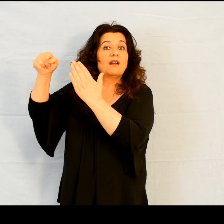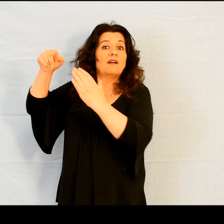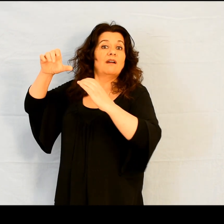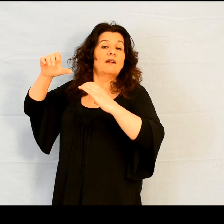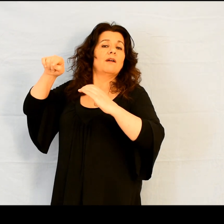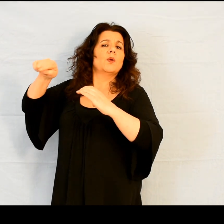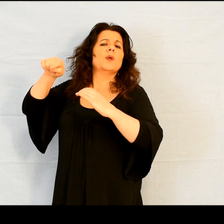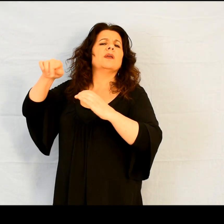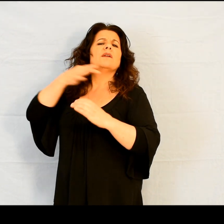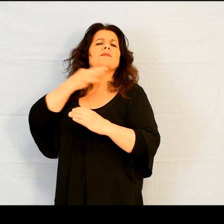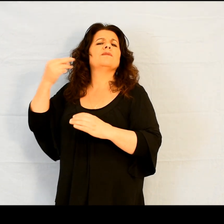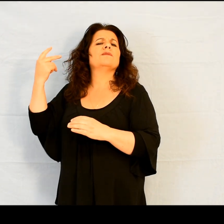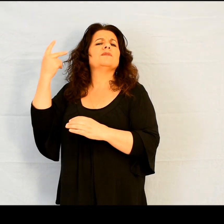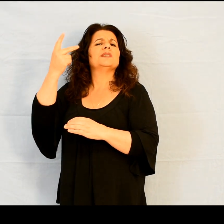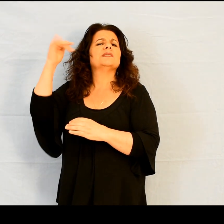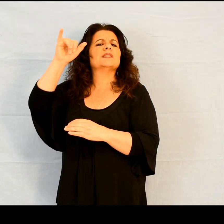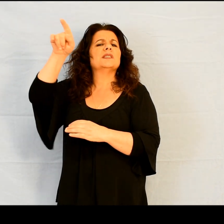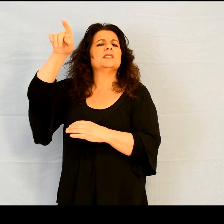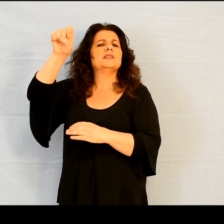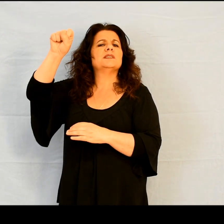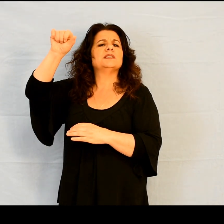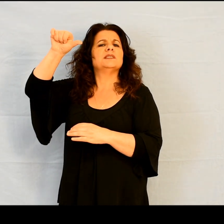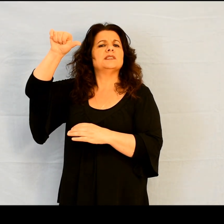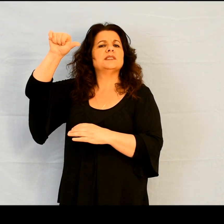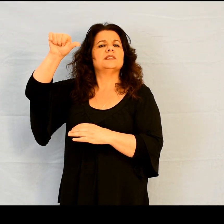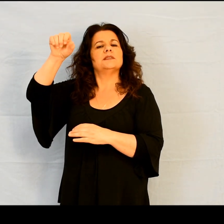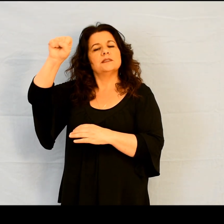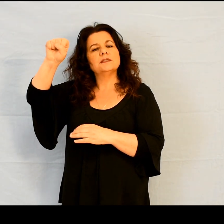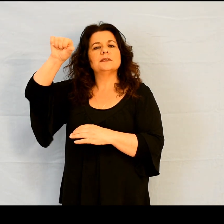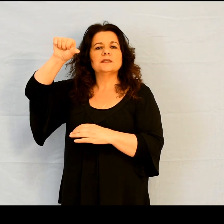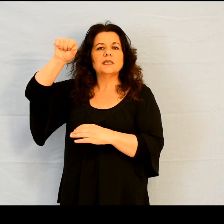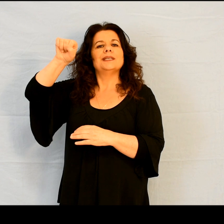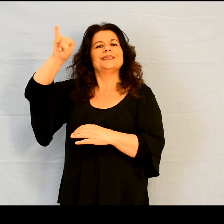Simon l'Iscariote, l'intention de le livrer,